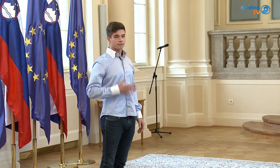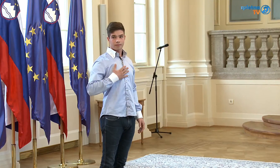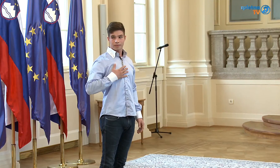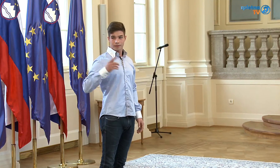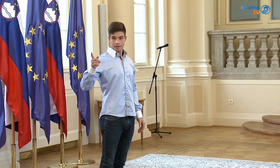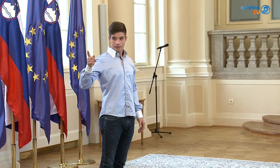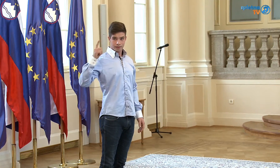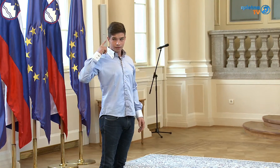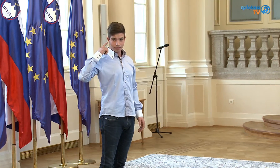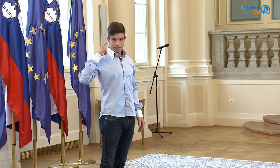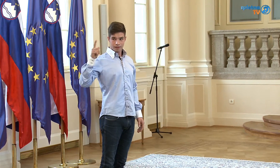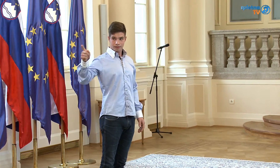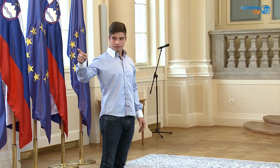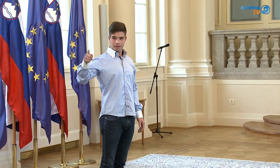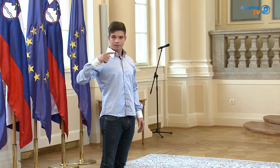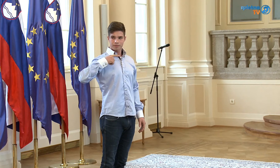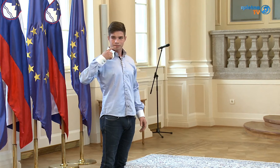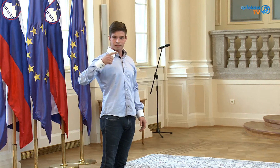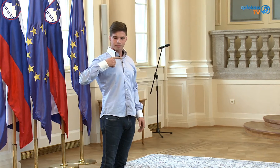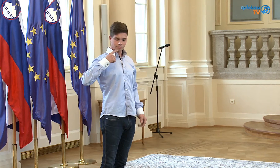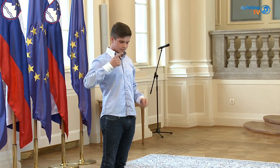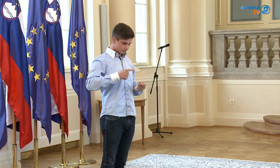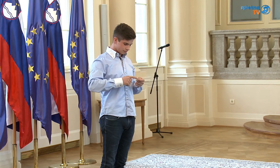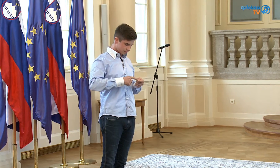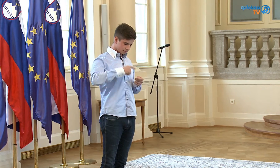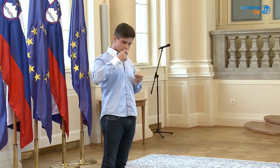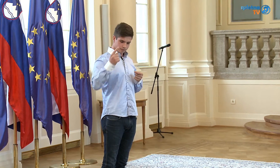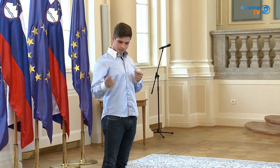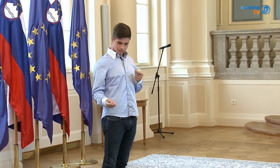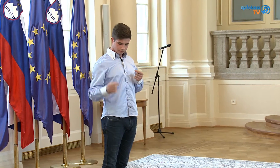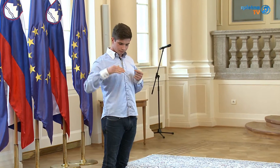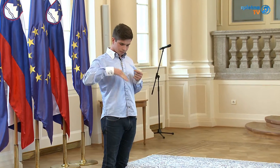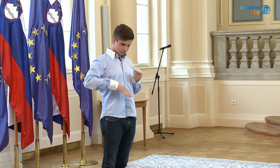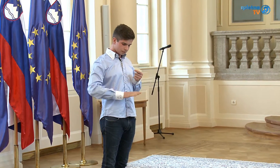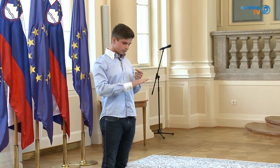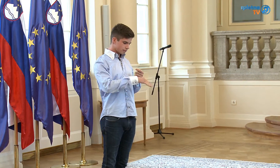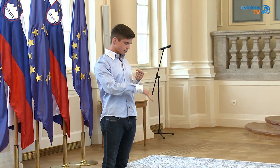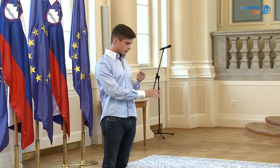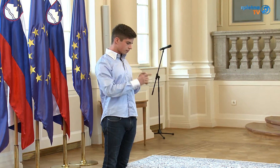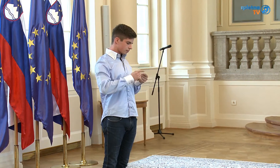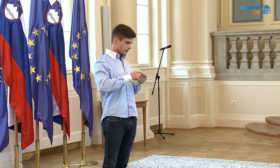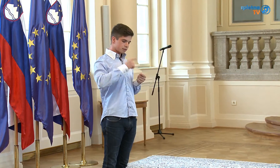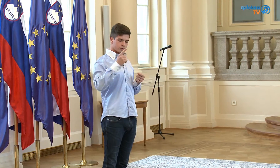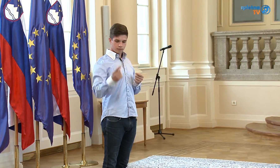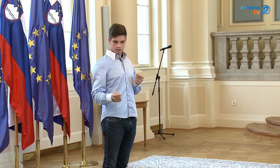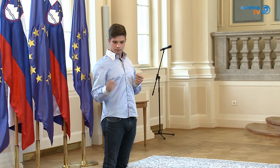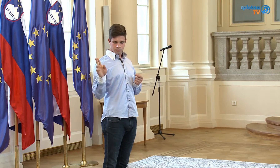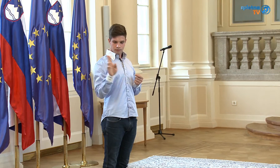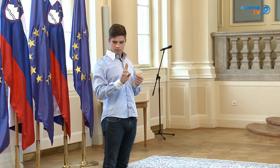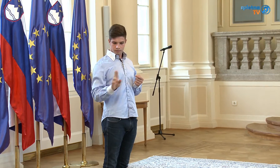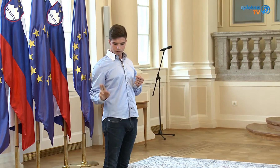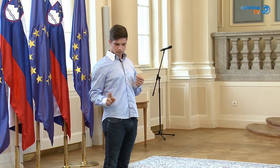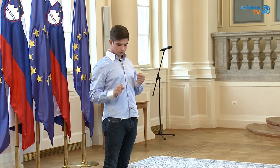Do you hear me talking to you across the water, across the deep